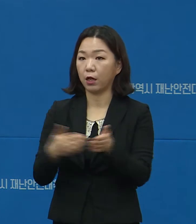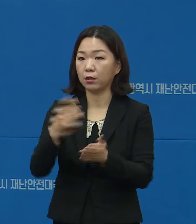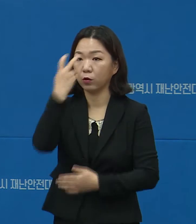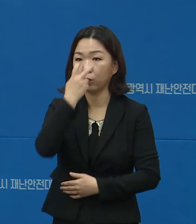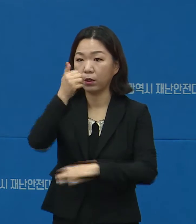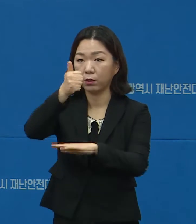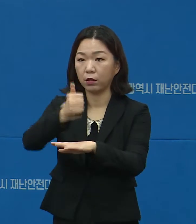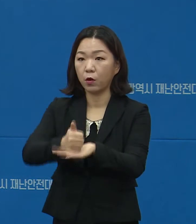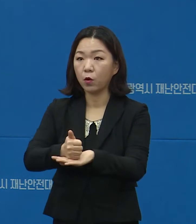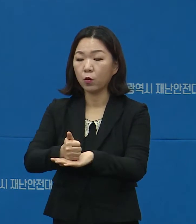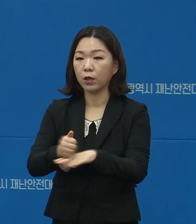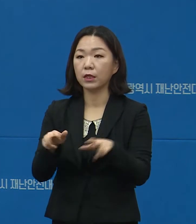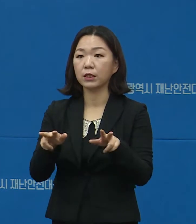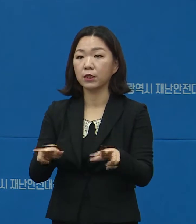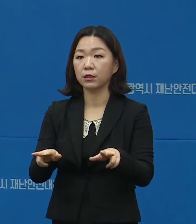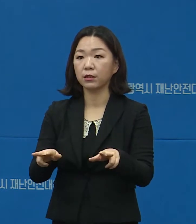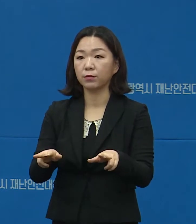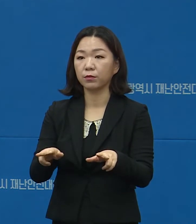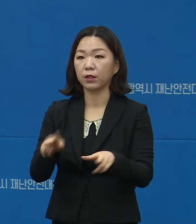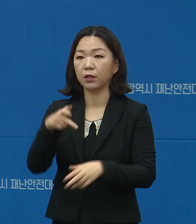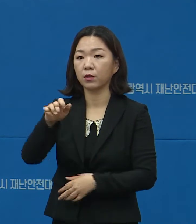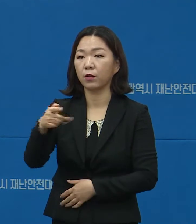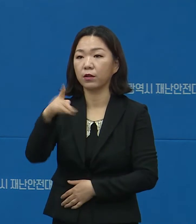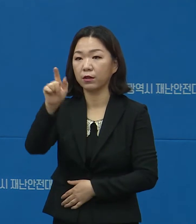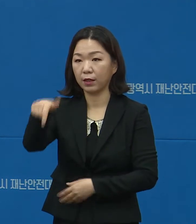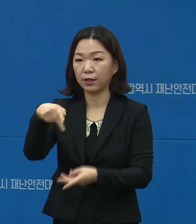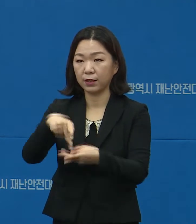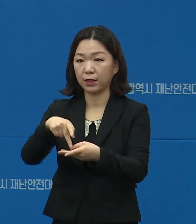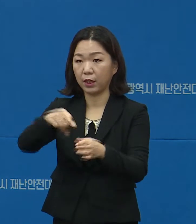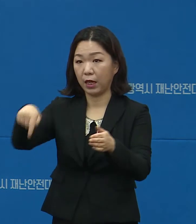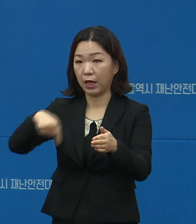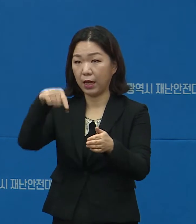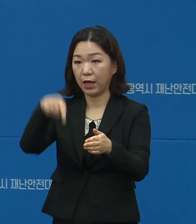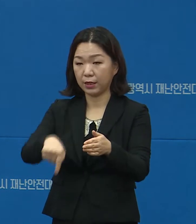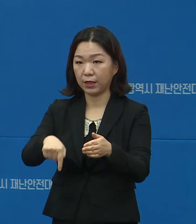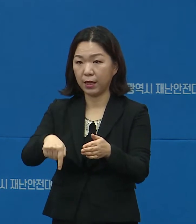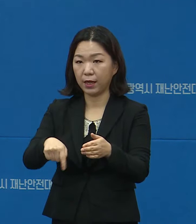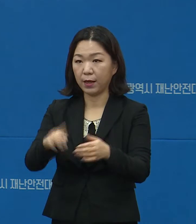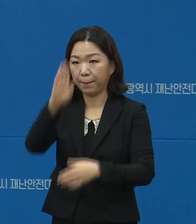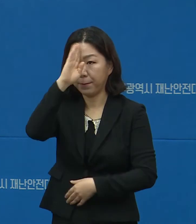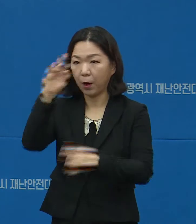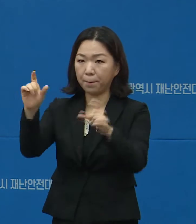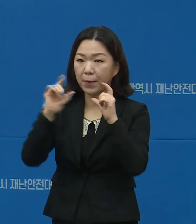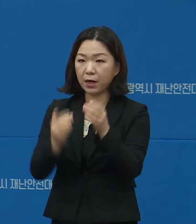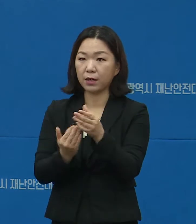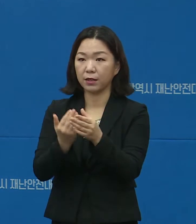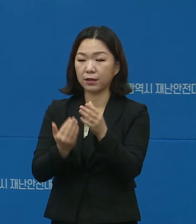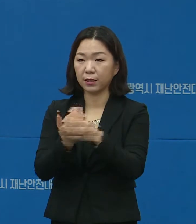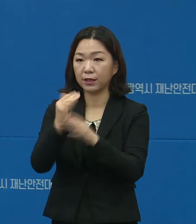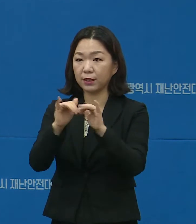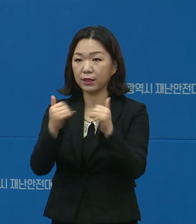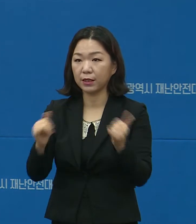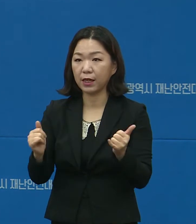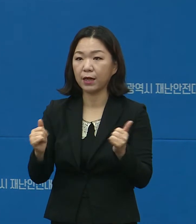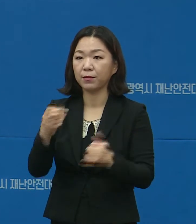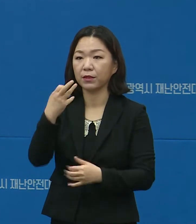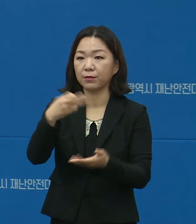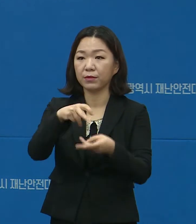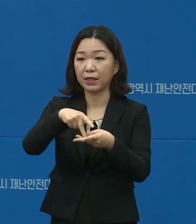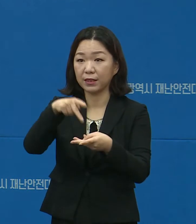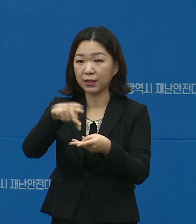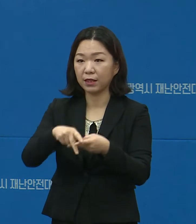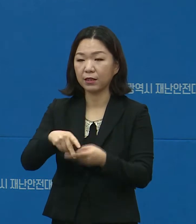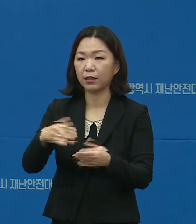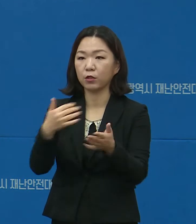결과에 따르면 현재 컨택센터에서 발생한 확진 환자는 13개 센터